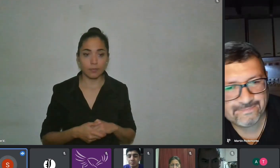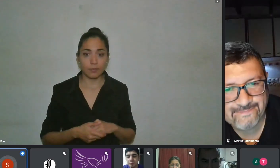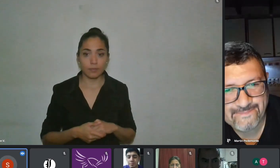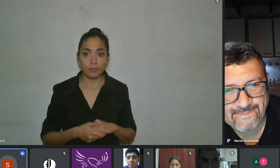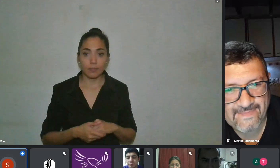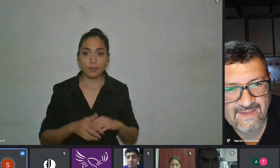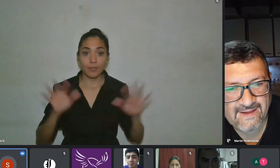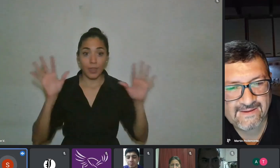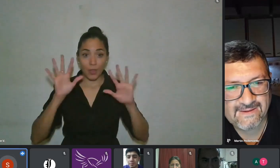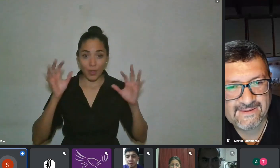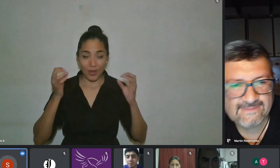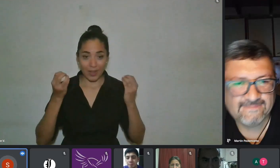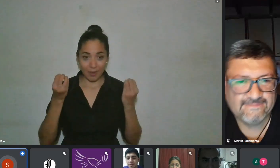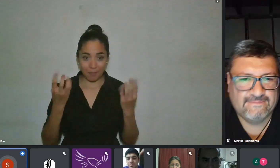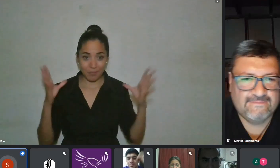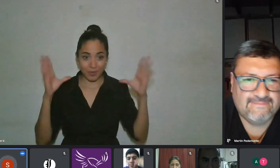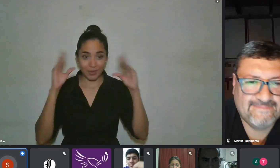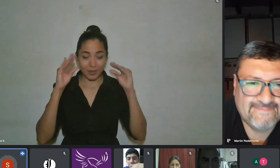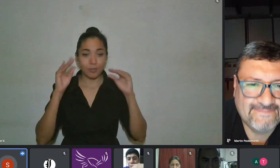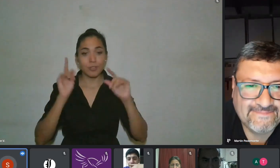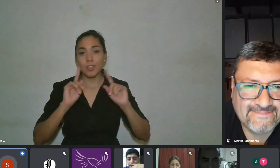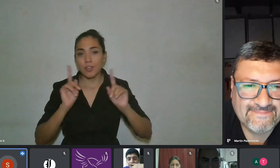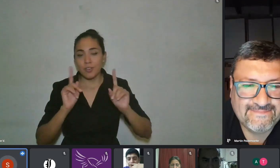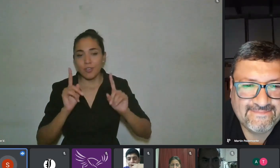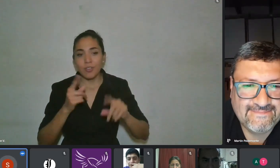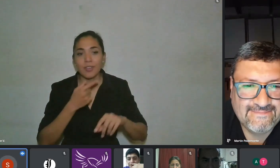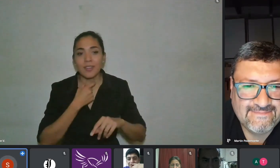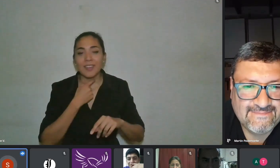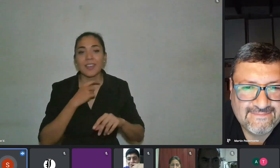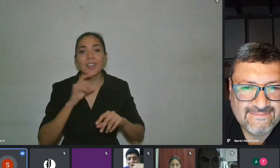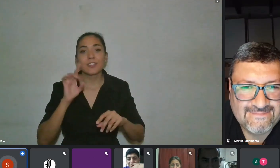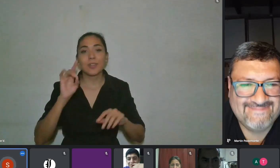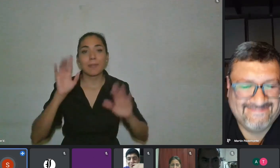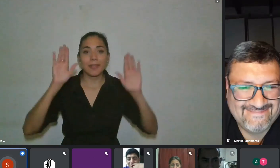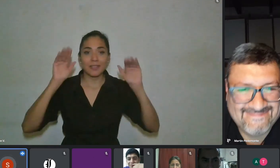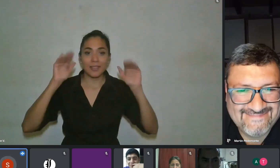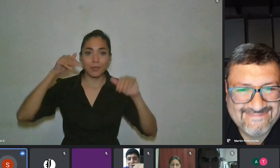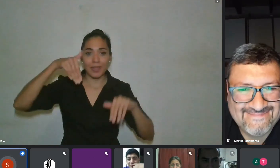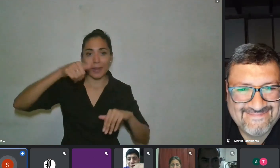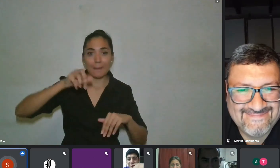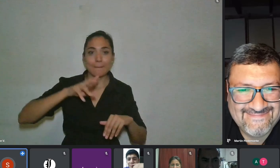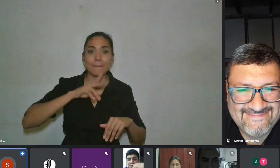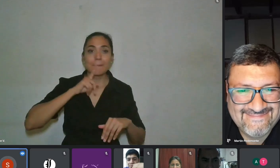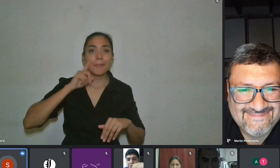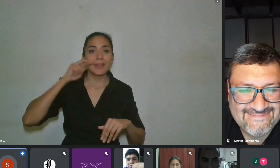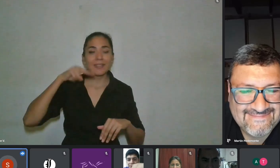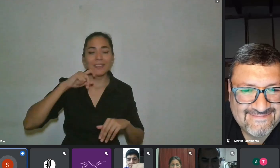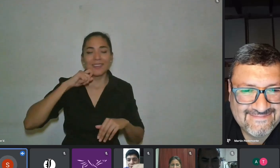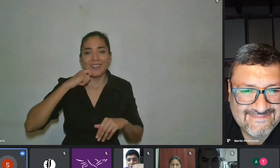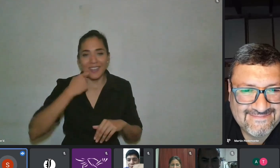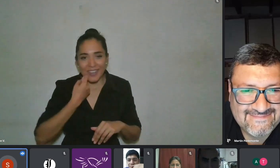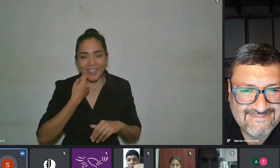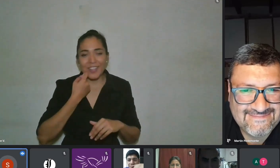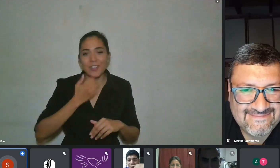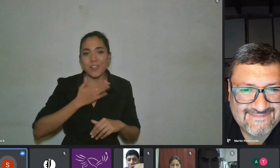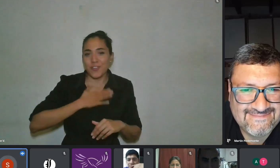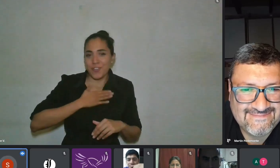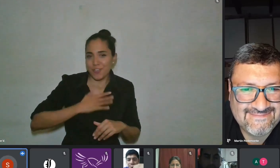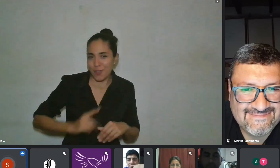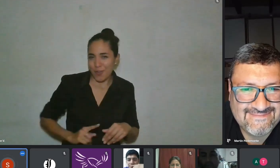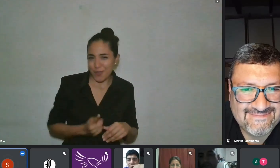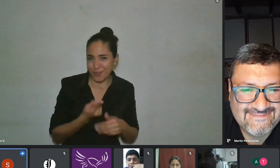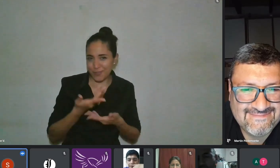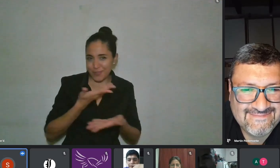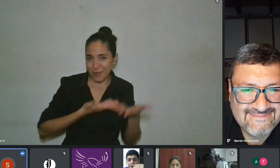Hola, buenas noches. No, básicamente quería saludar a Martín y decirle que era un placer haber compartido esta clase, me quedó todo